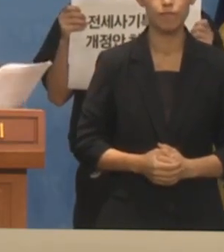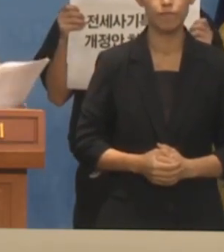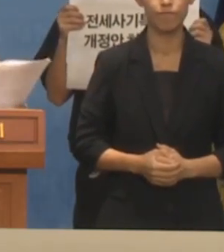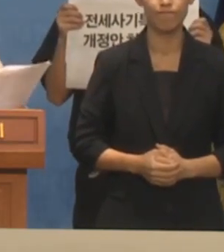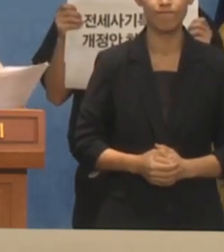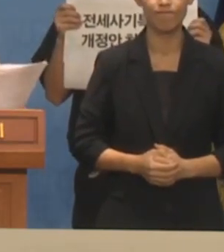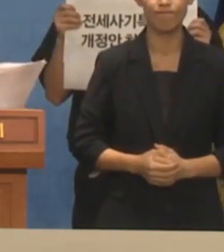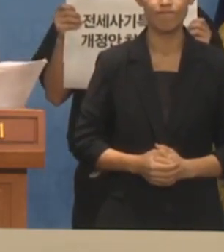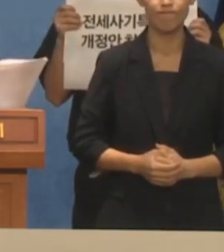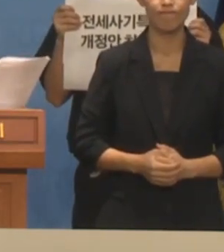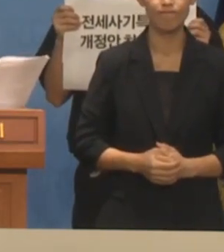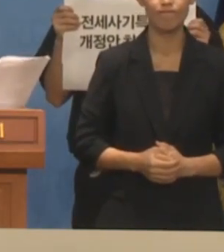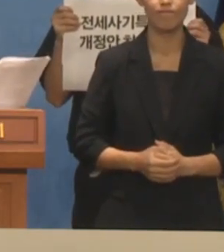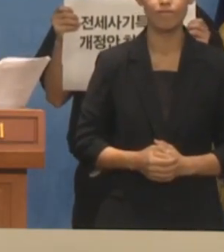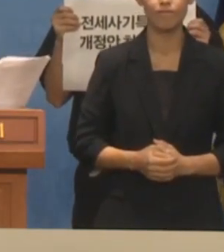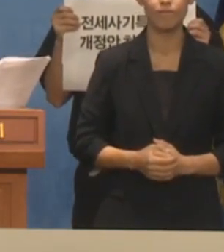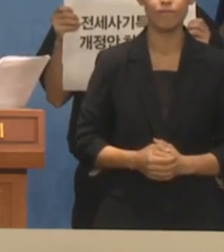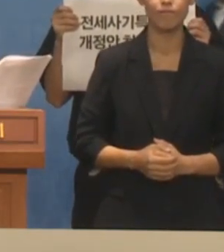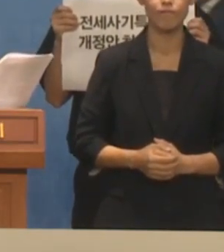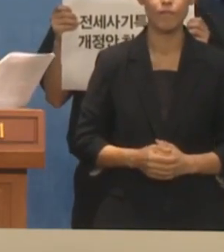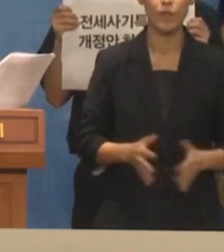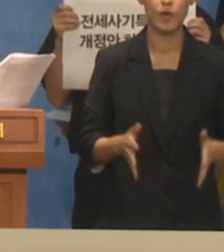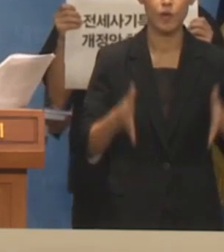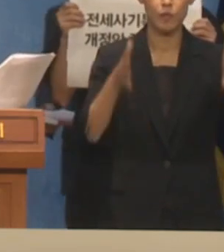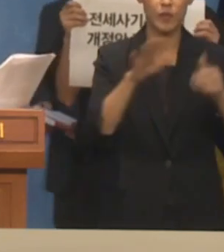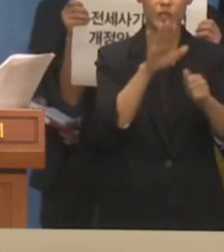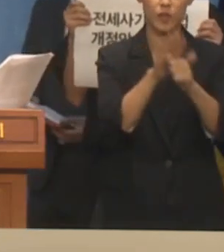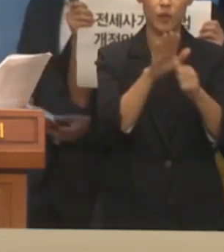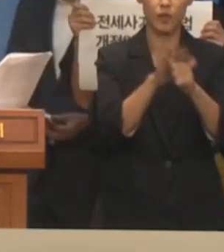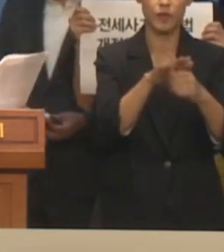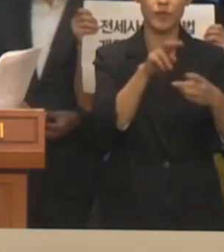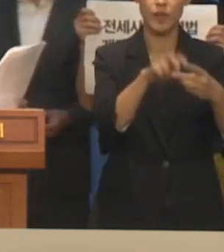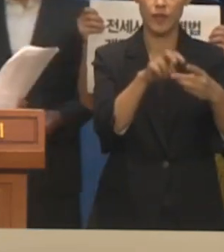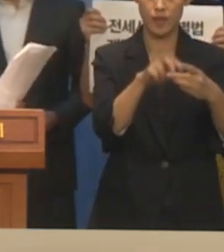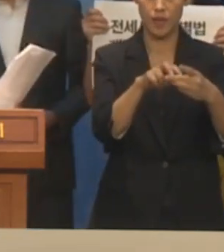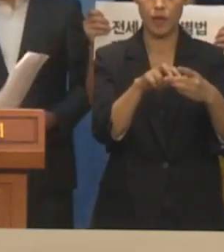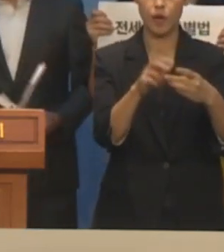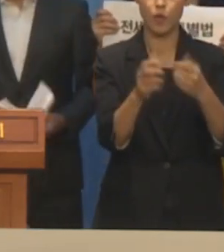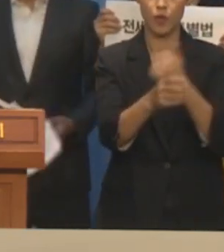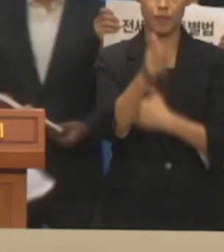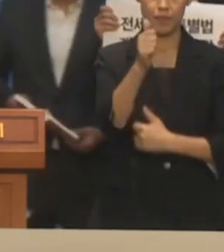네, 다음은 주택세입자 법률지원센터 김태근 변호사님 발언 듣도록 하겠습니다.